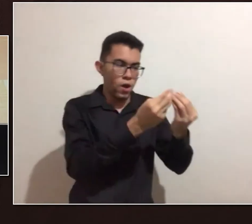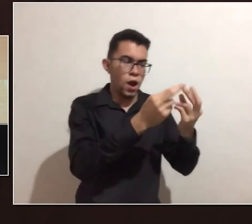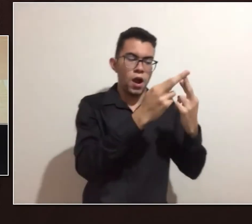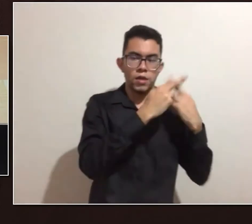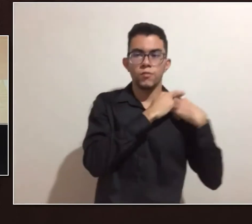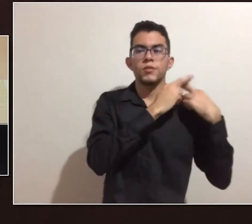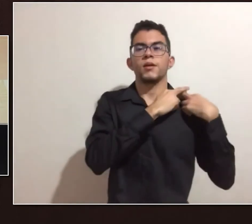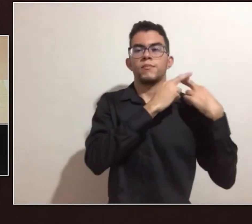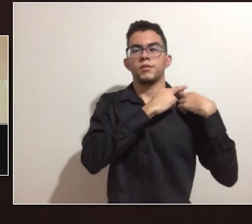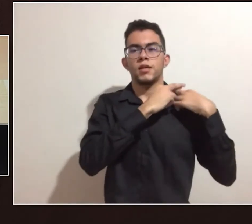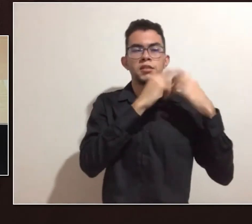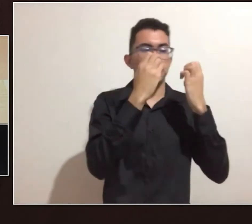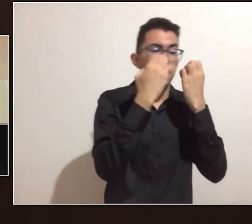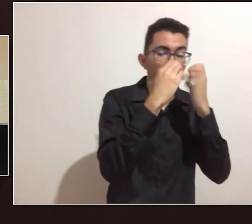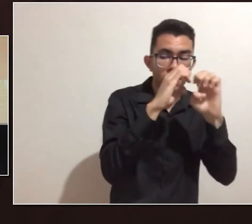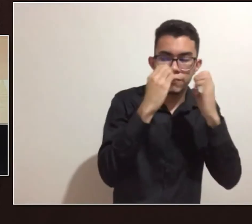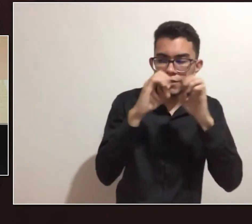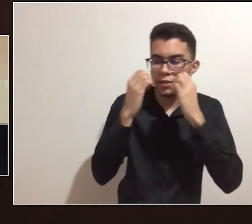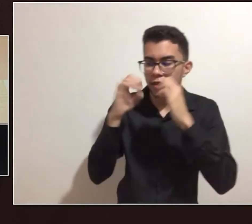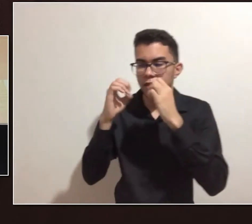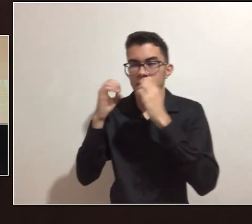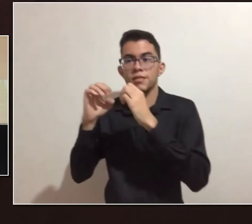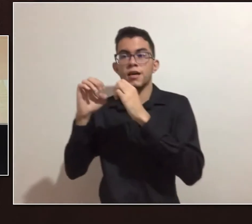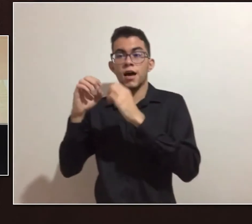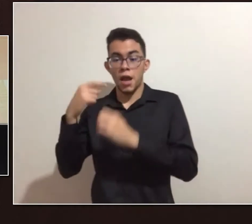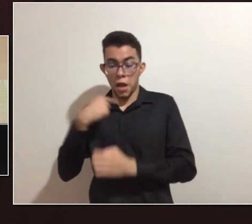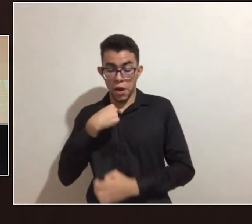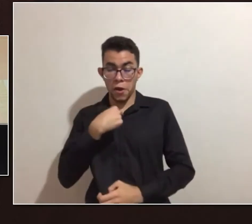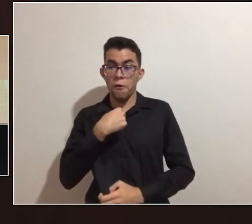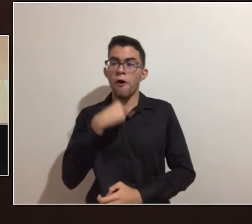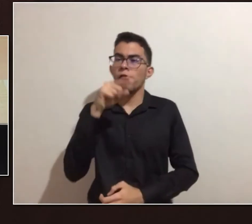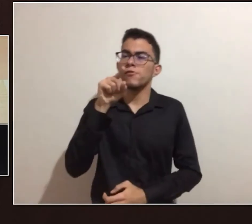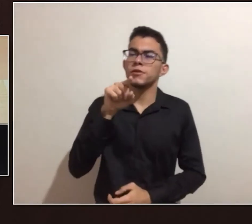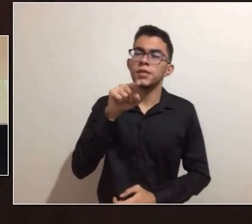Você e eu estamos aqui para pregar o evangelho.